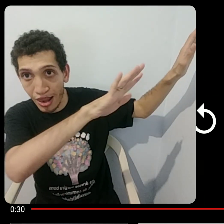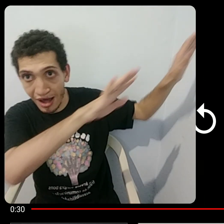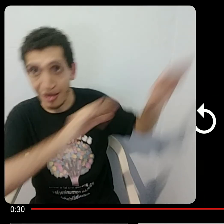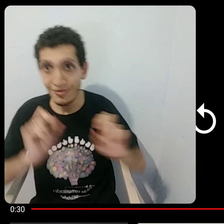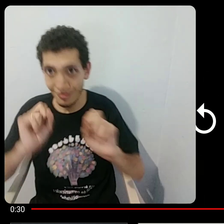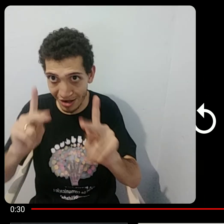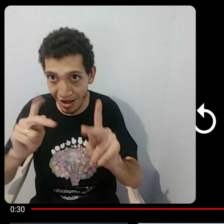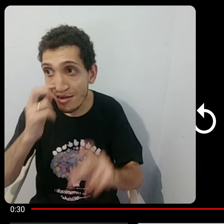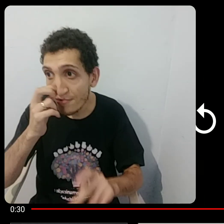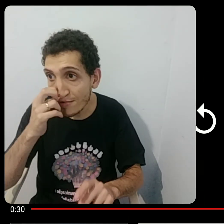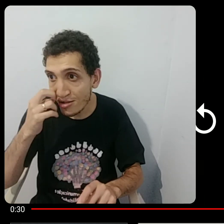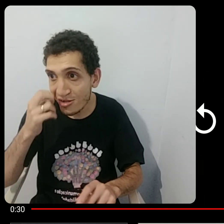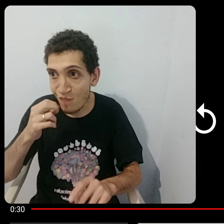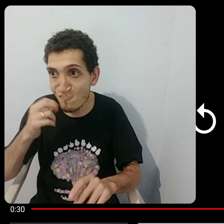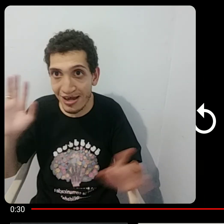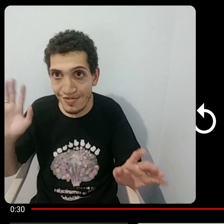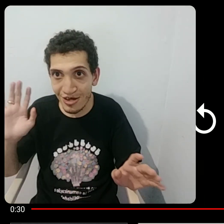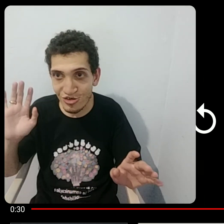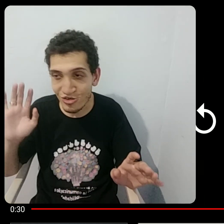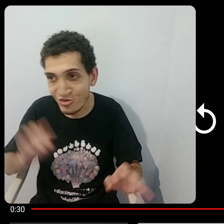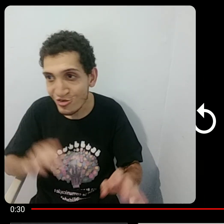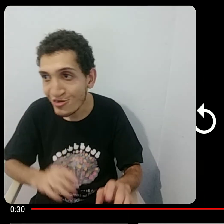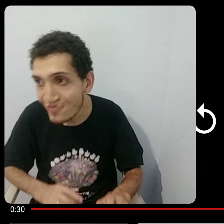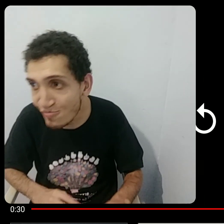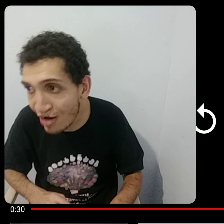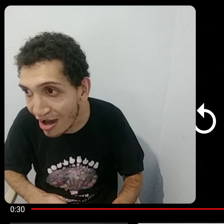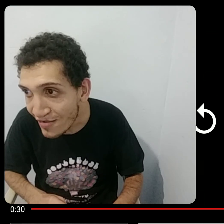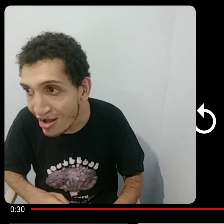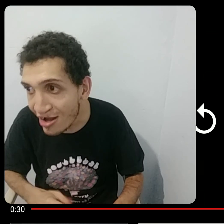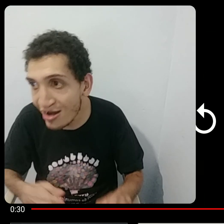lá, ok? Já basta a gente. Vamos lá.